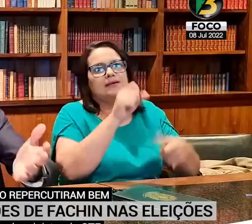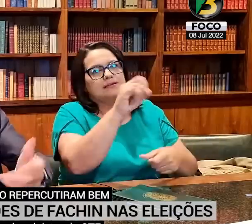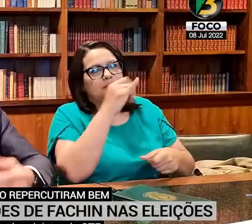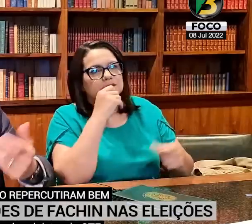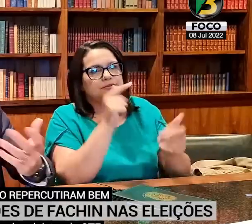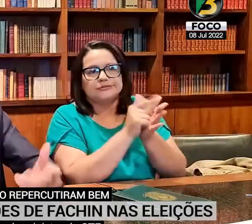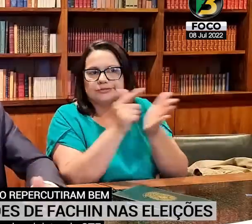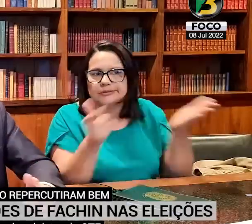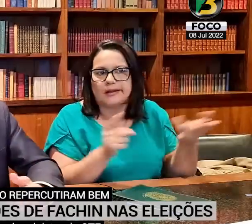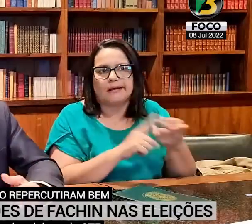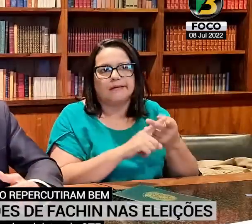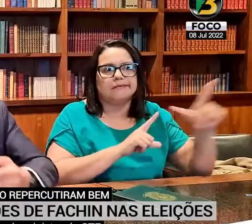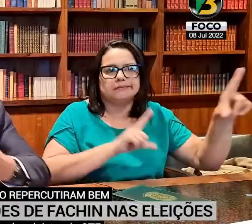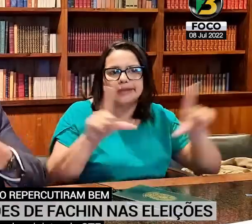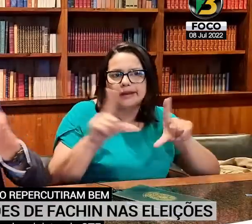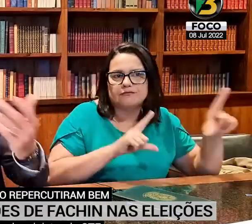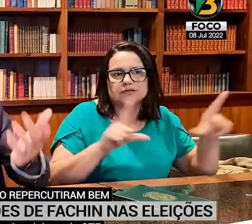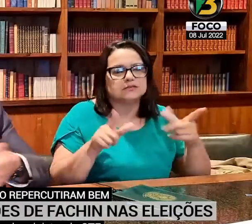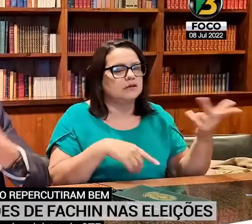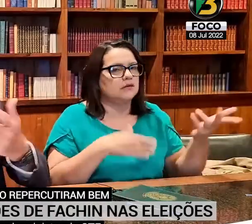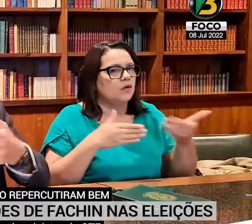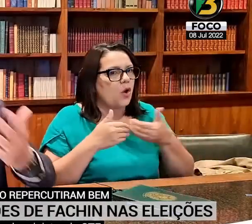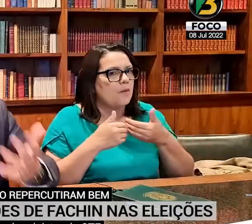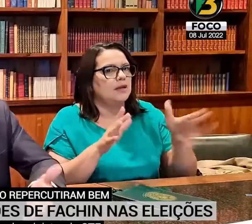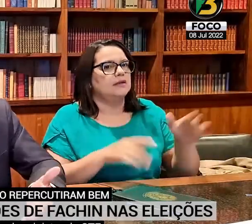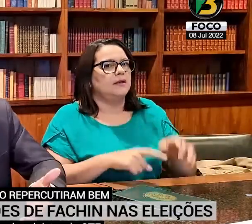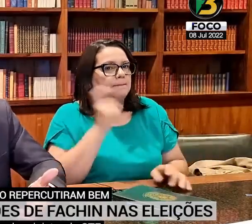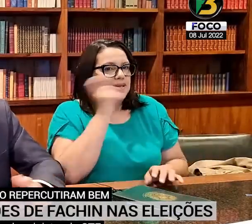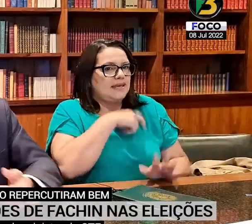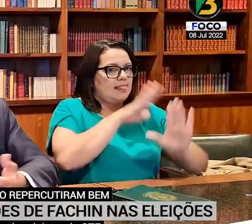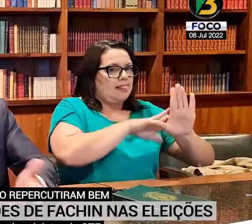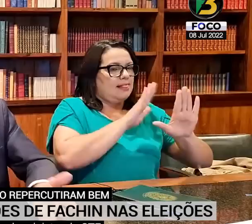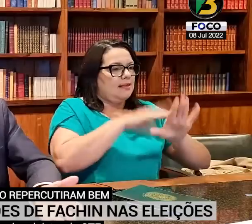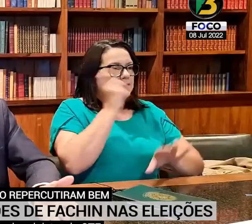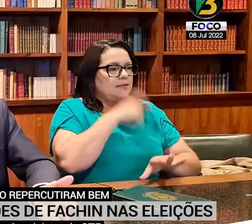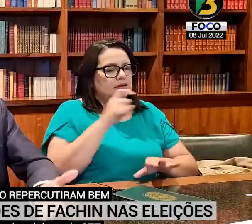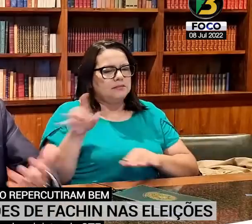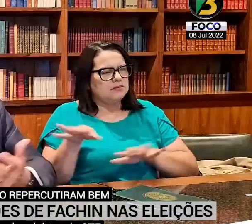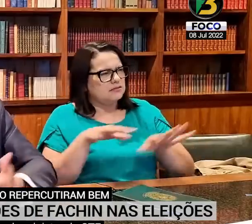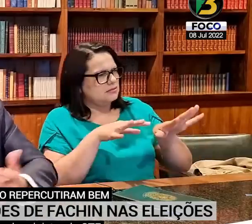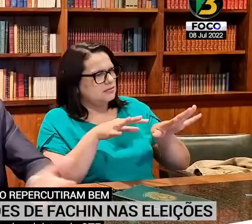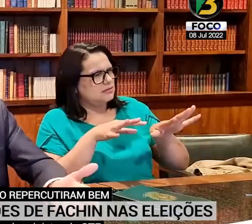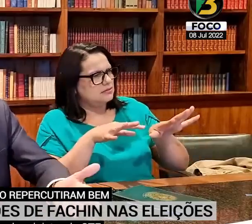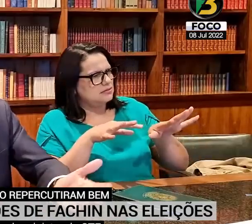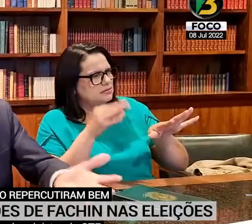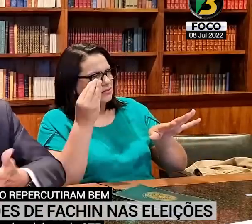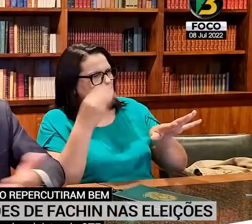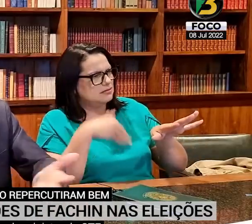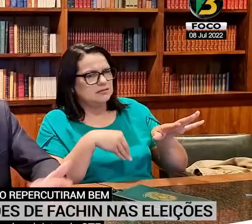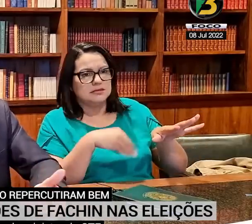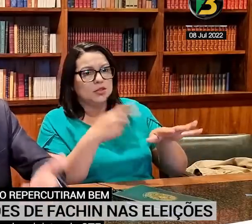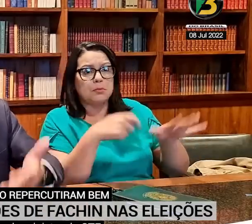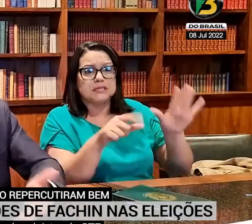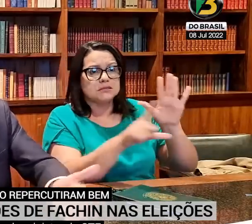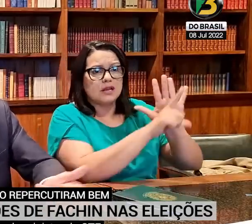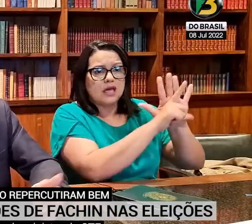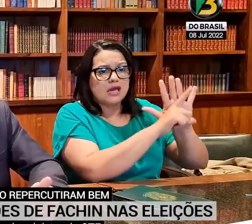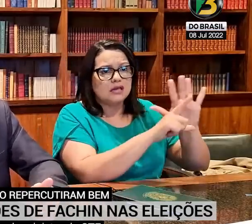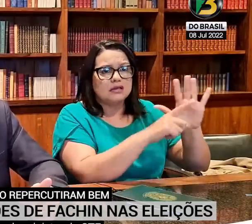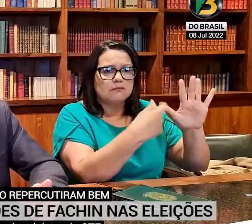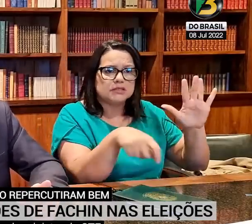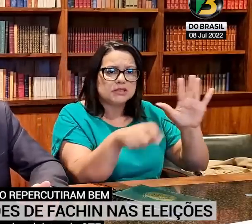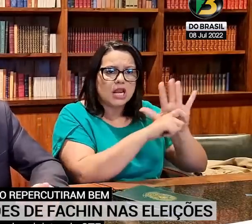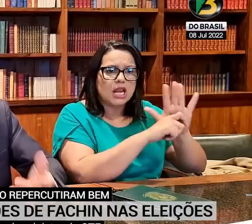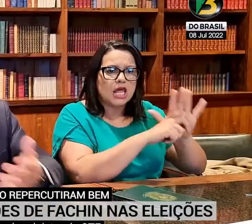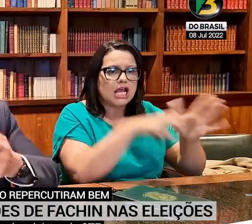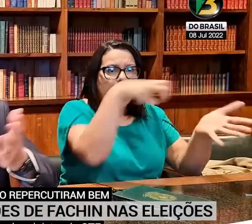uma imprensa um jornal uma TV começa a fazer e depois fala que não sei de uma lei para punir a empresa ela